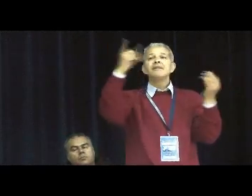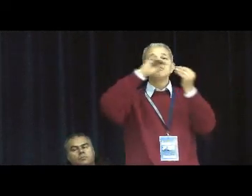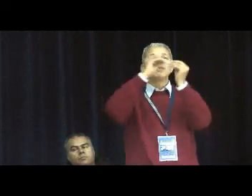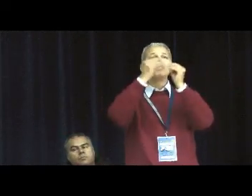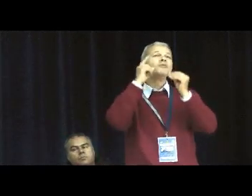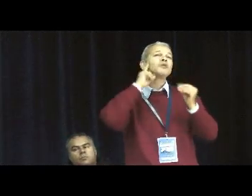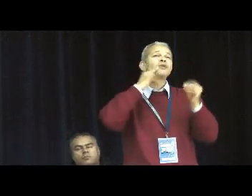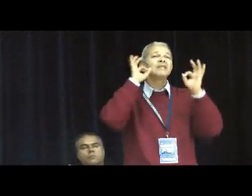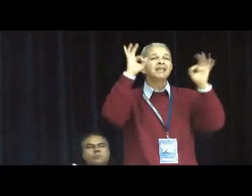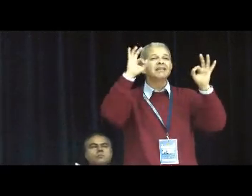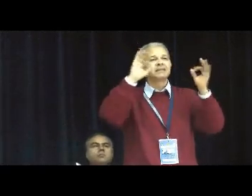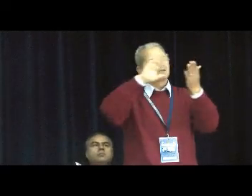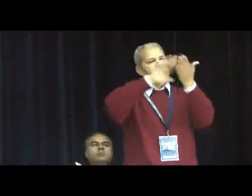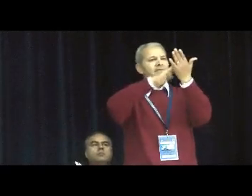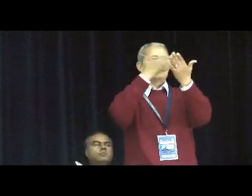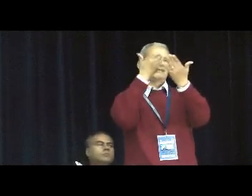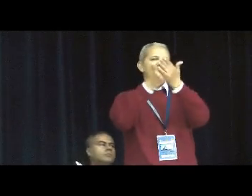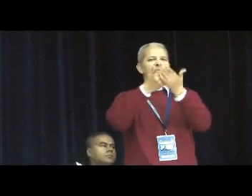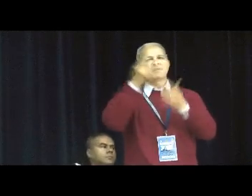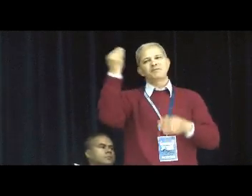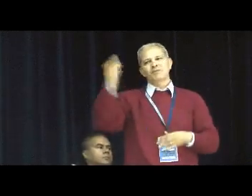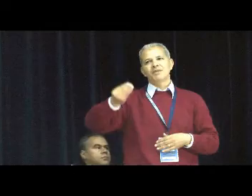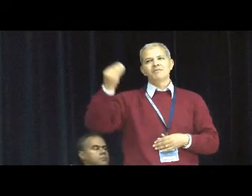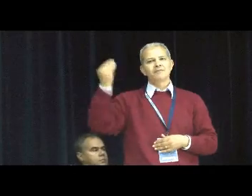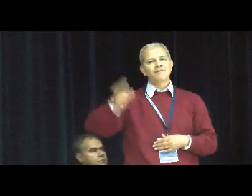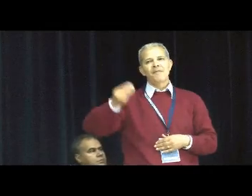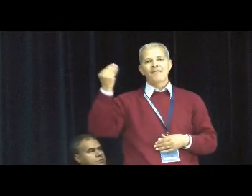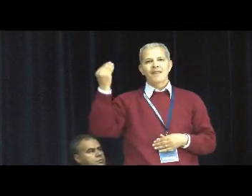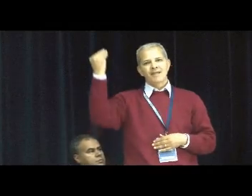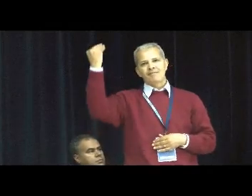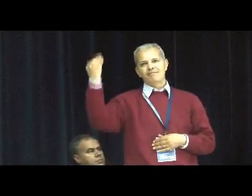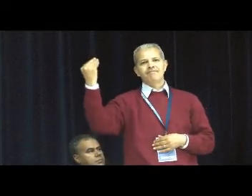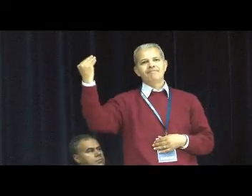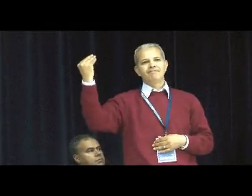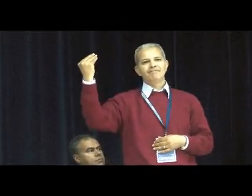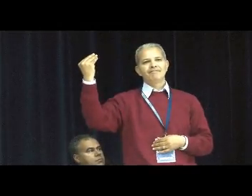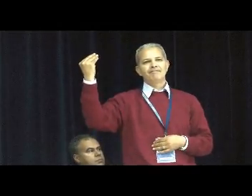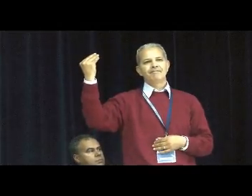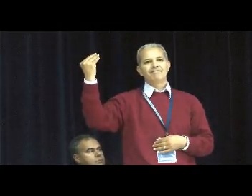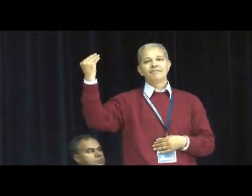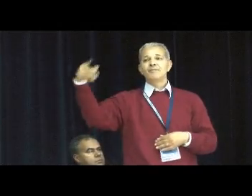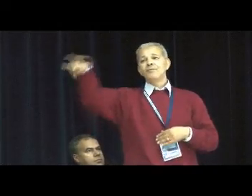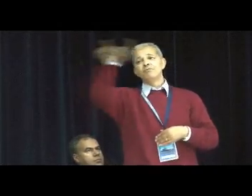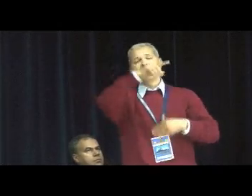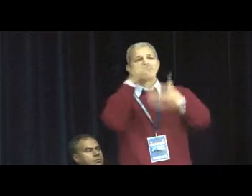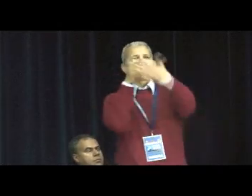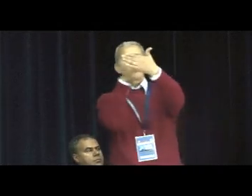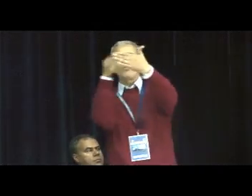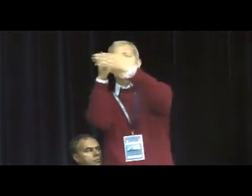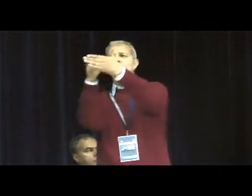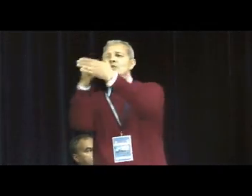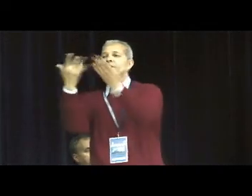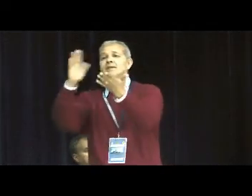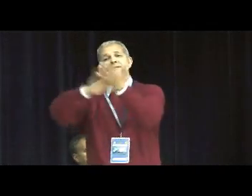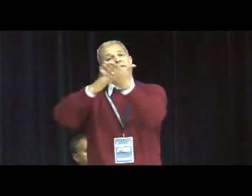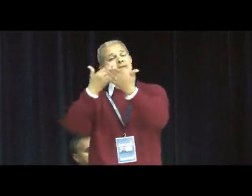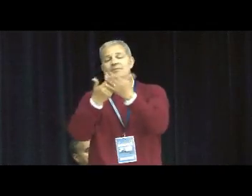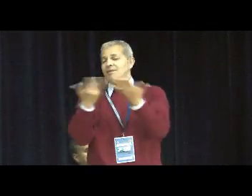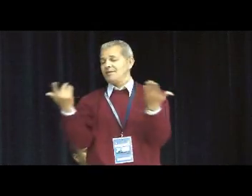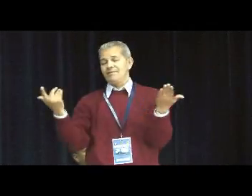ولوجه، بمعنى انها لا يمكن للاشخاص الصوم باش يولجوا لها، لانها تستعمل لغه تختلف عن لغه الاشخاص الصوم. وهذا يكرس